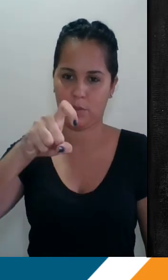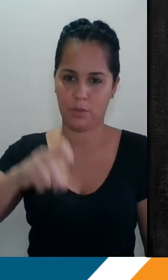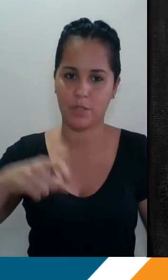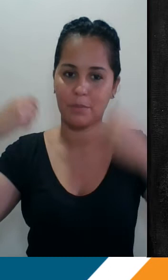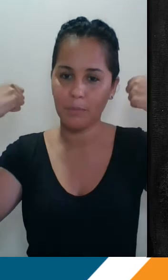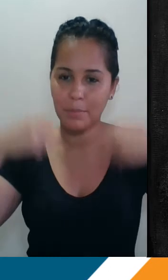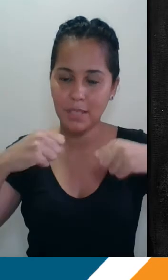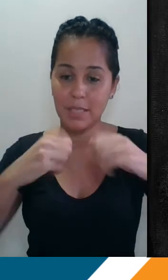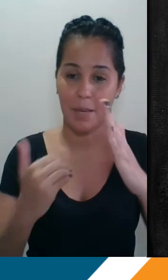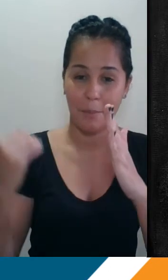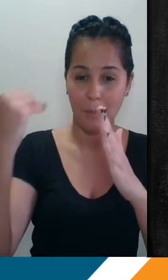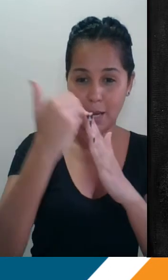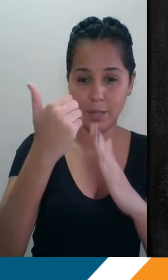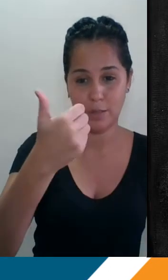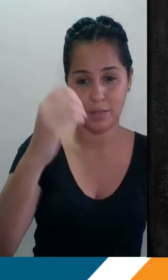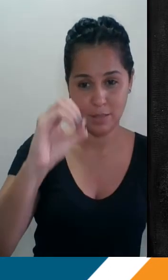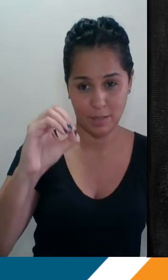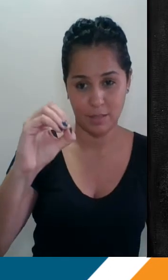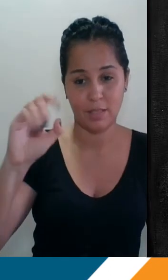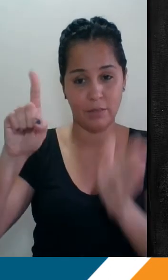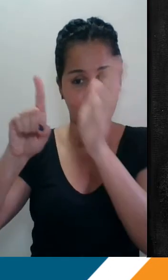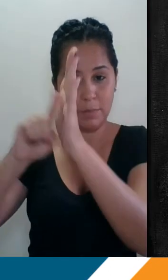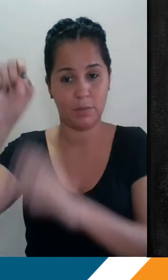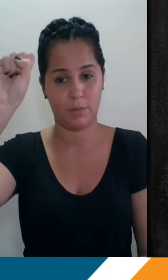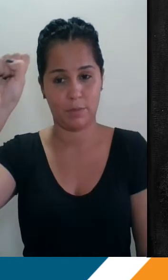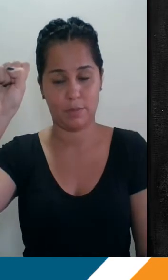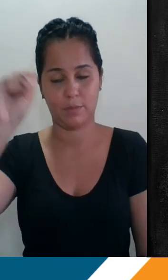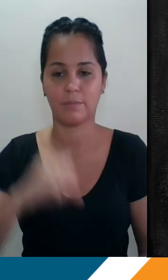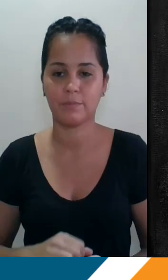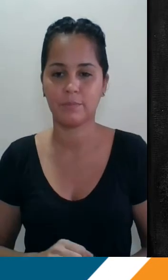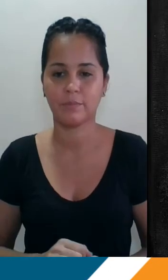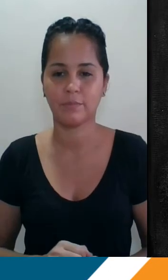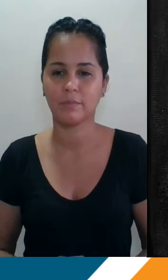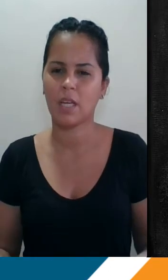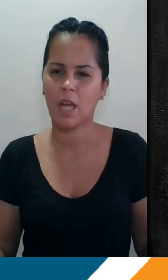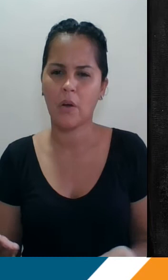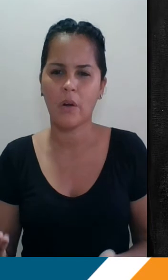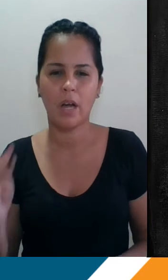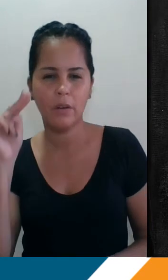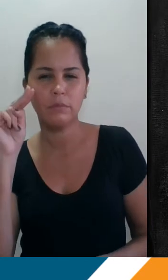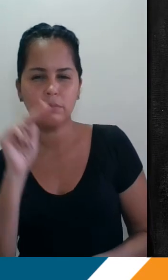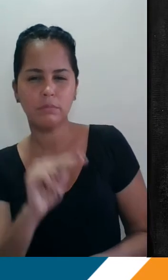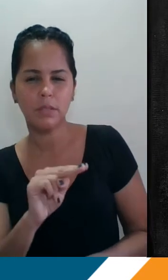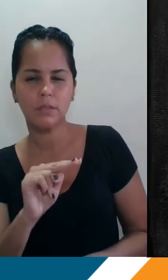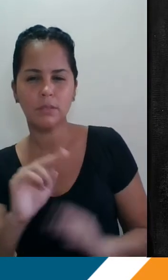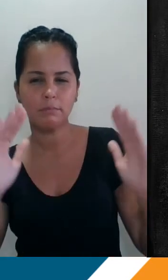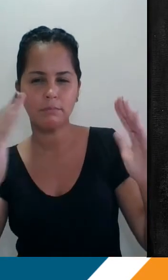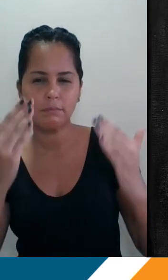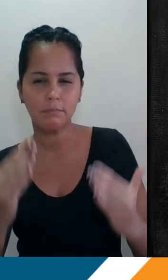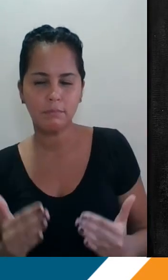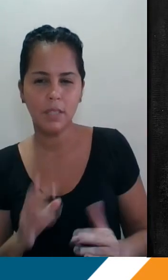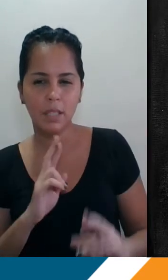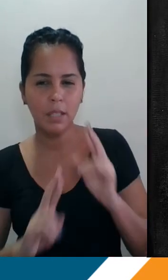que ser maior que 10 elevado a menos 8. Então, com isso, a gente consegue agora olhar as opções. Vamos